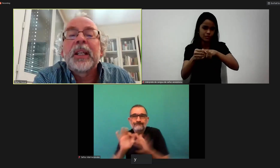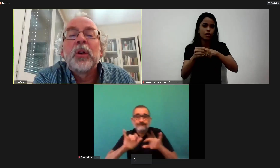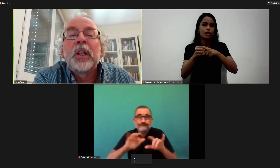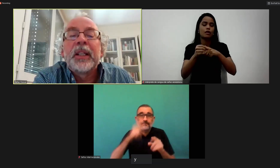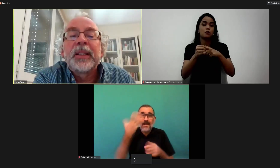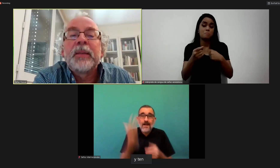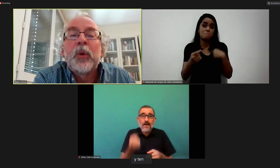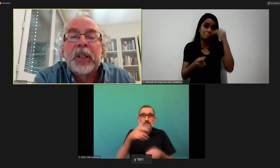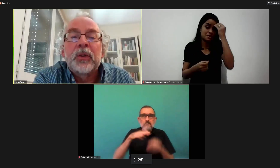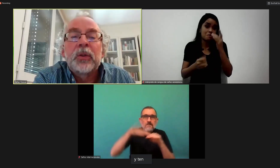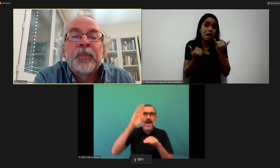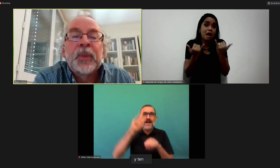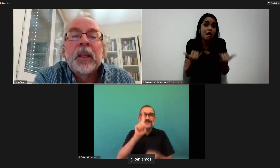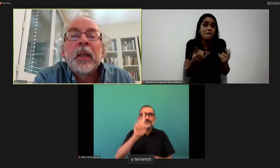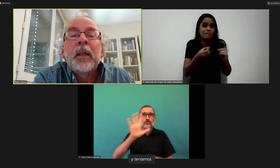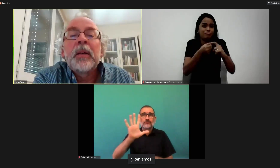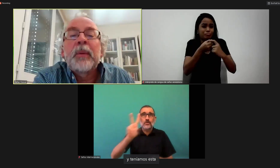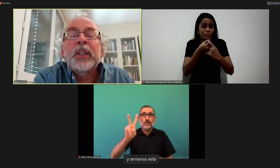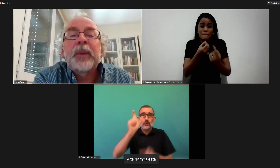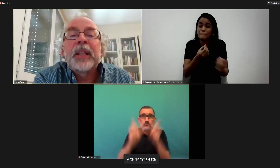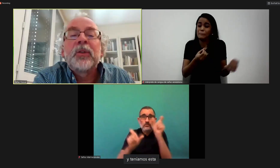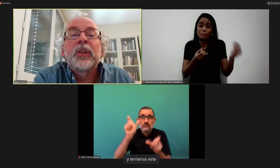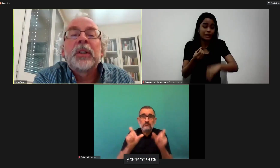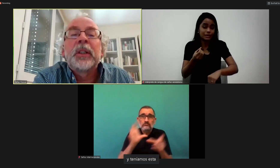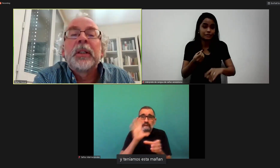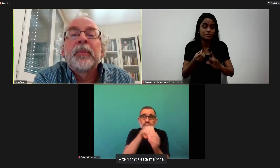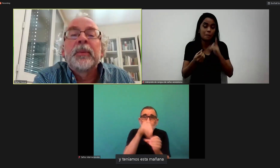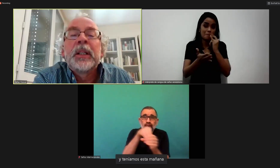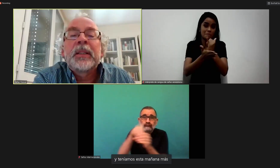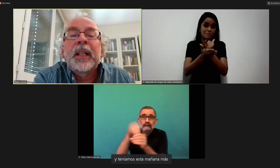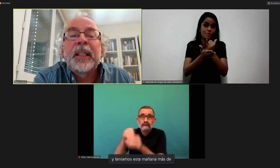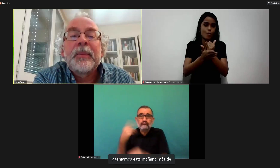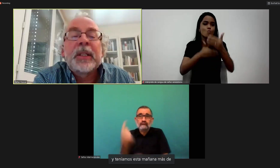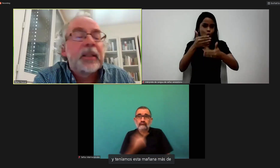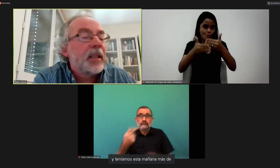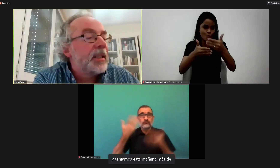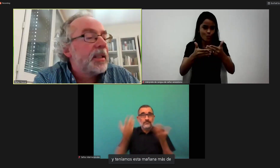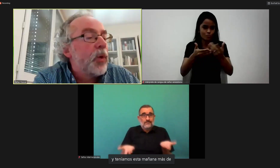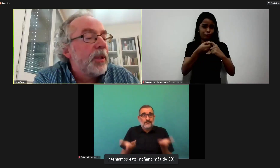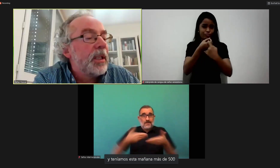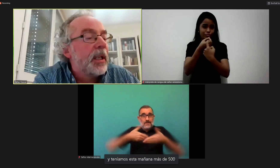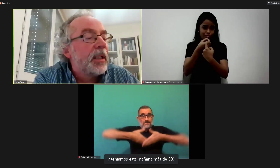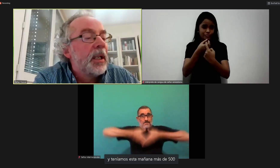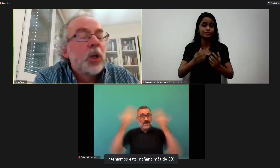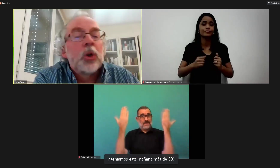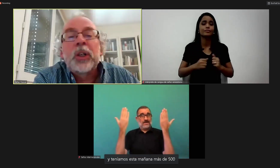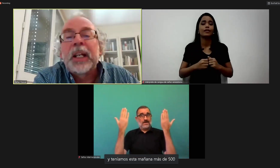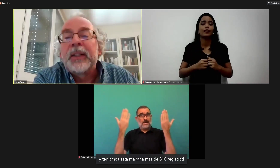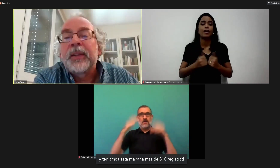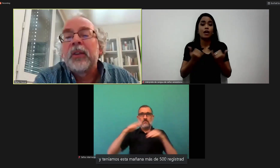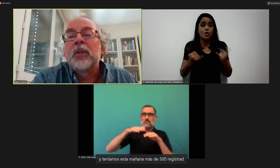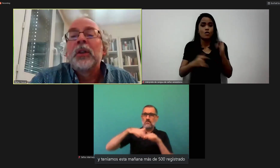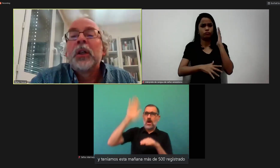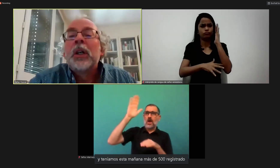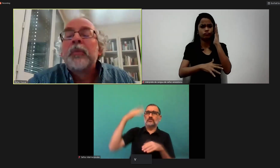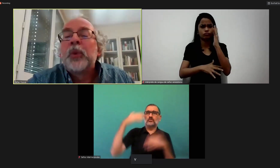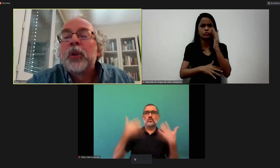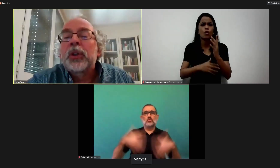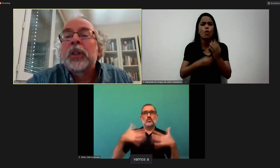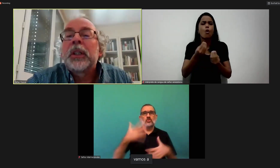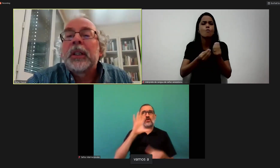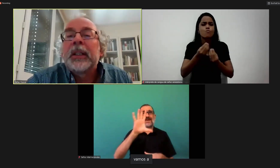esté conectando en este momento. Vamos a ir empezando tranquilamente este webinar